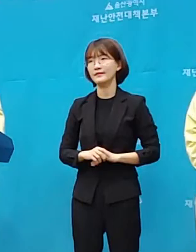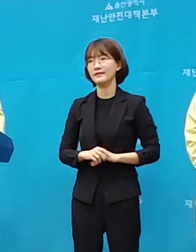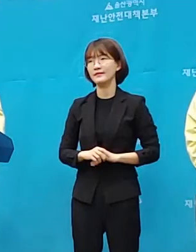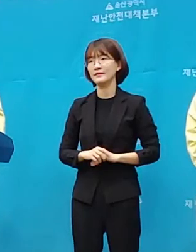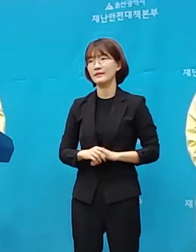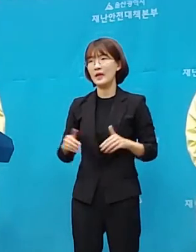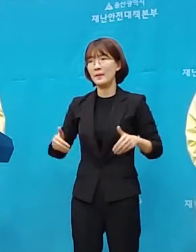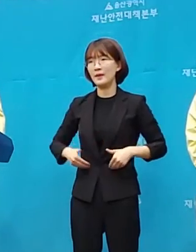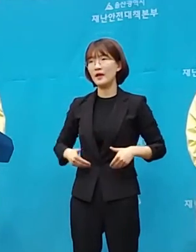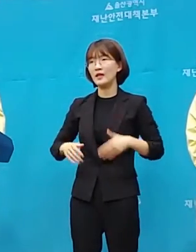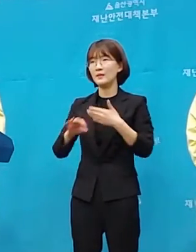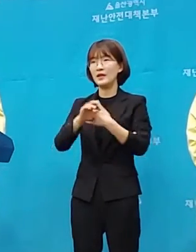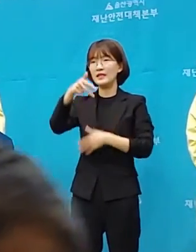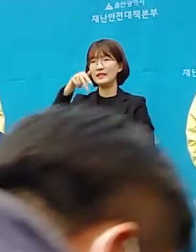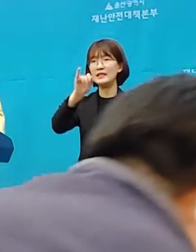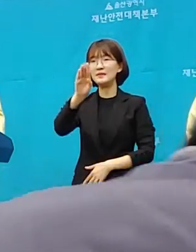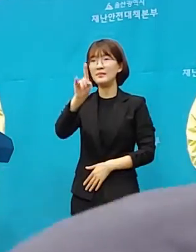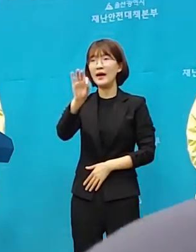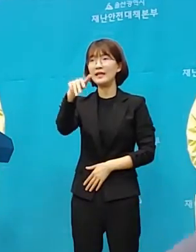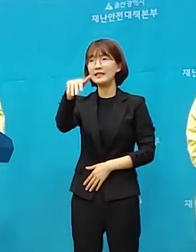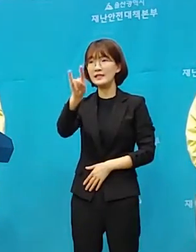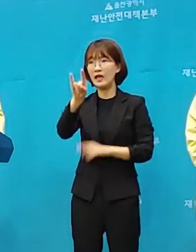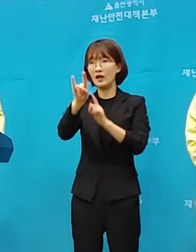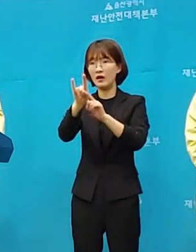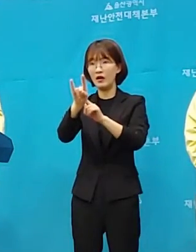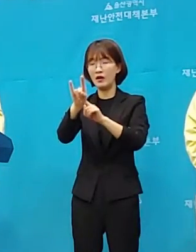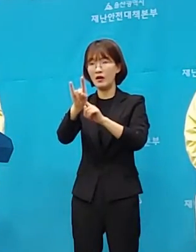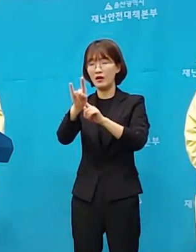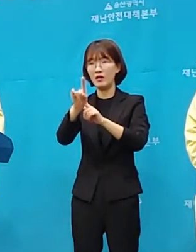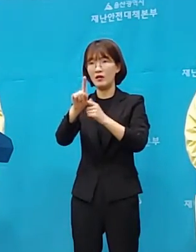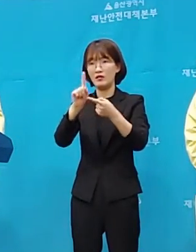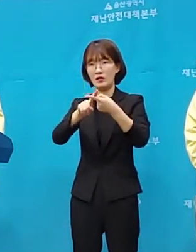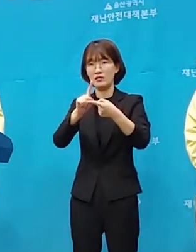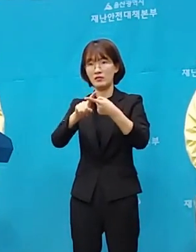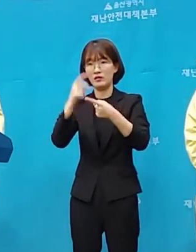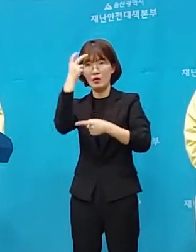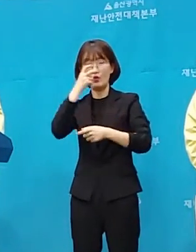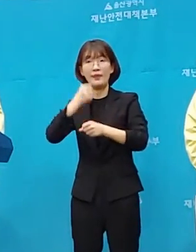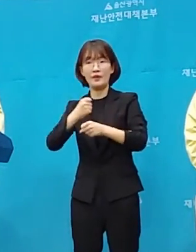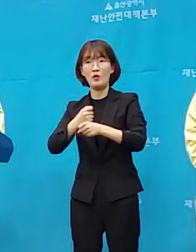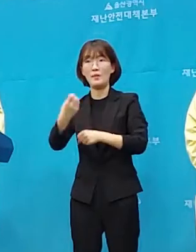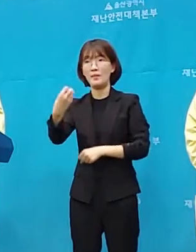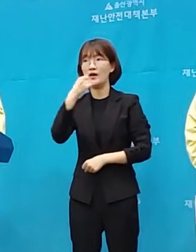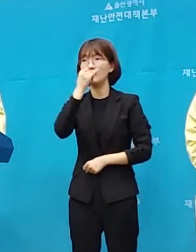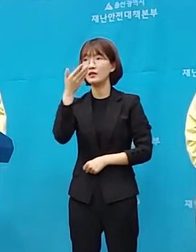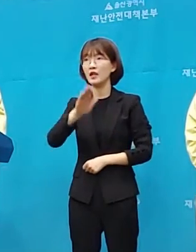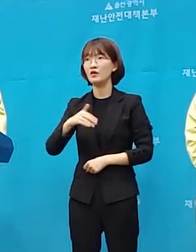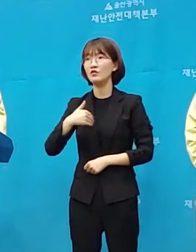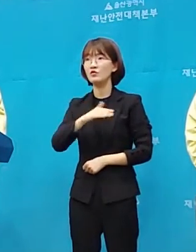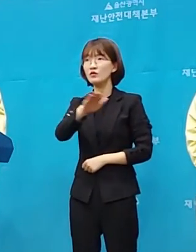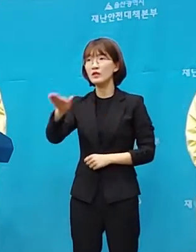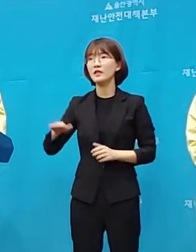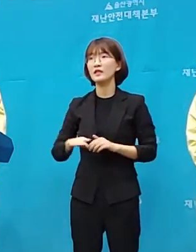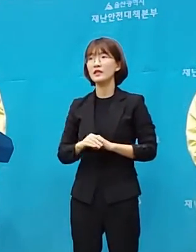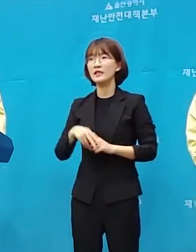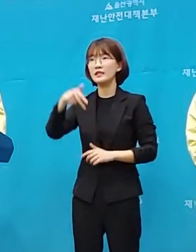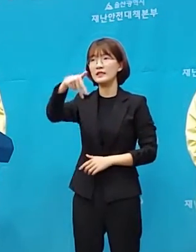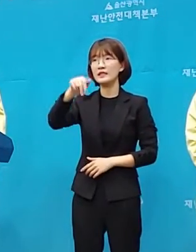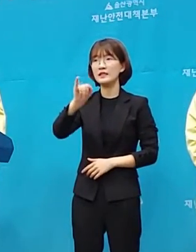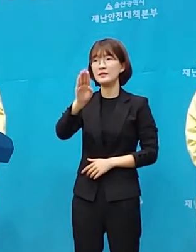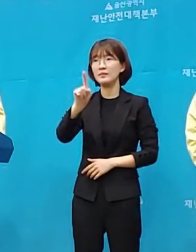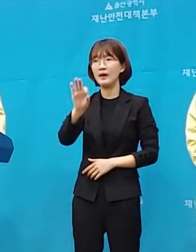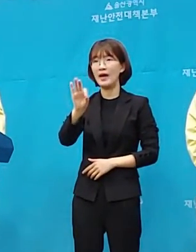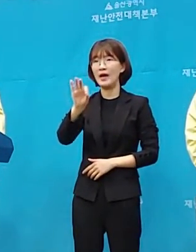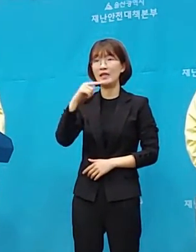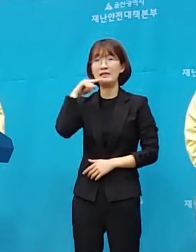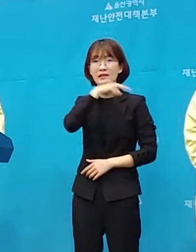저기 필요하다면 지방채발을 통해서 적극적이고 확장적인 재정 정책을 검토하겠다고 말씀하셨는데 저희가 지금 지방채가 2천억 정도